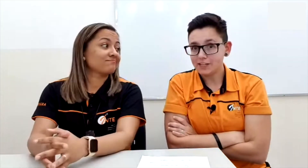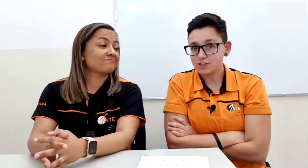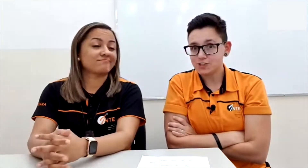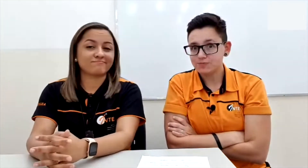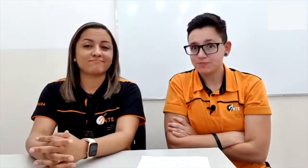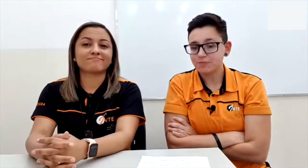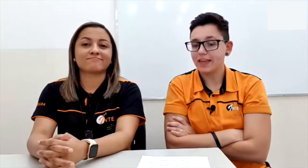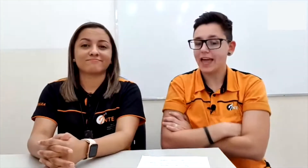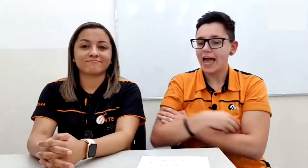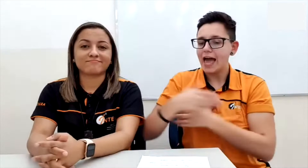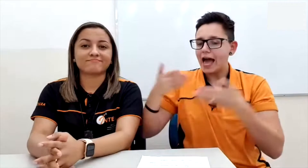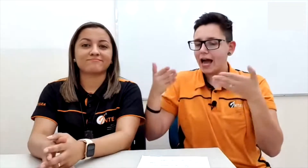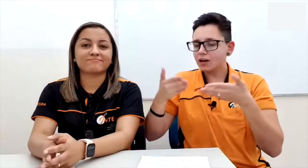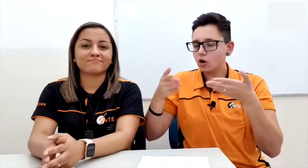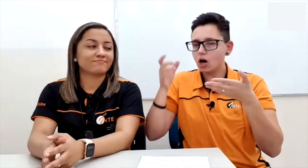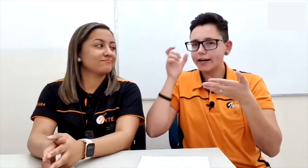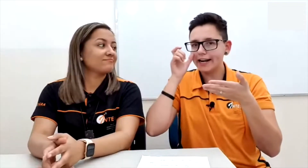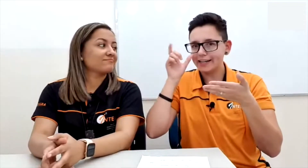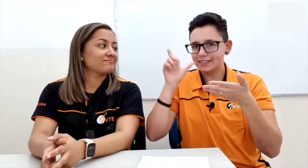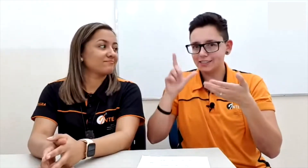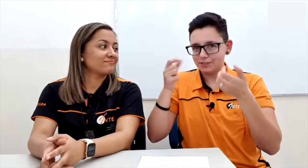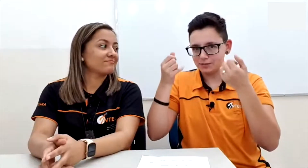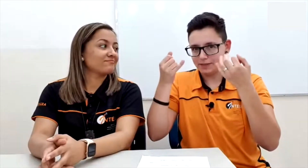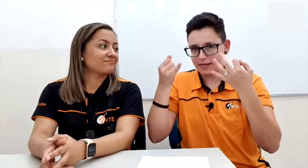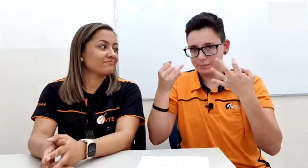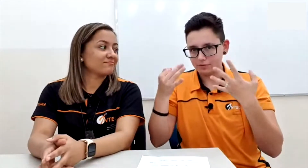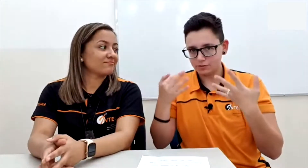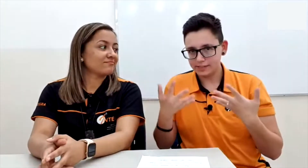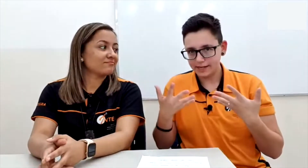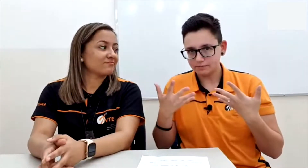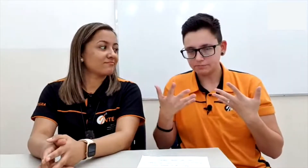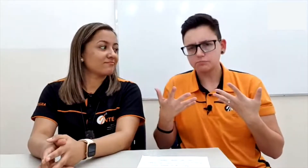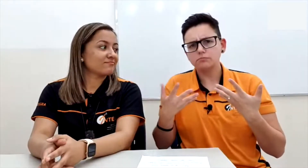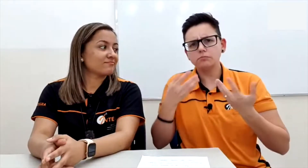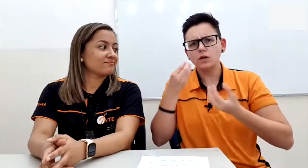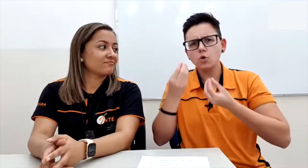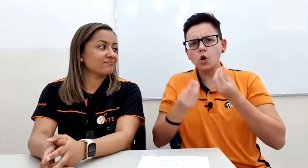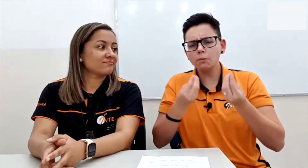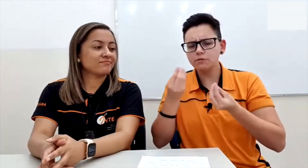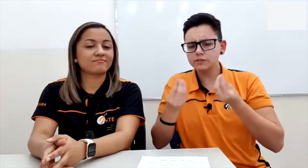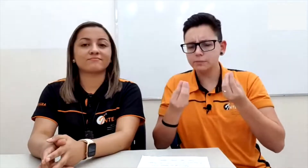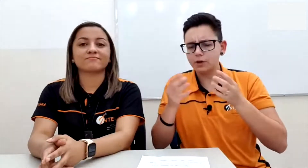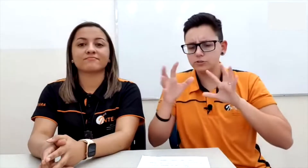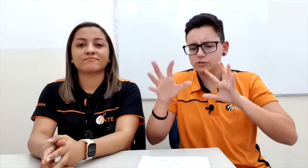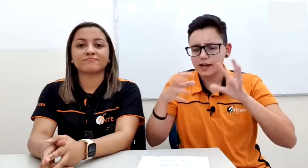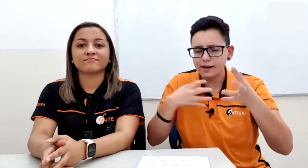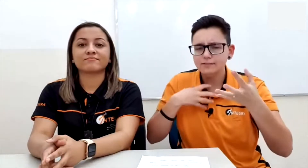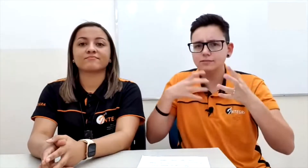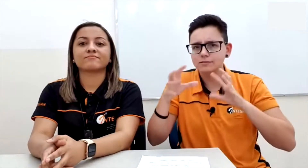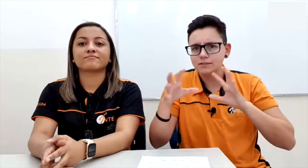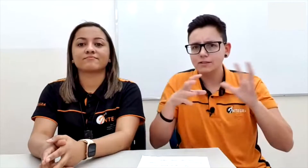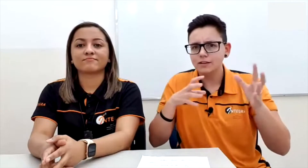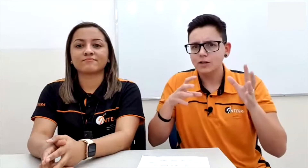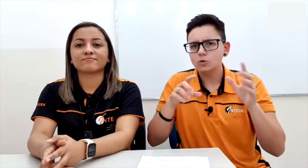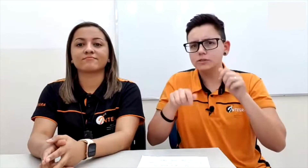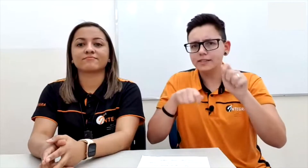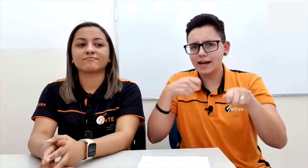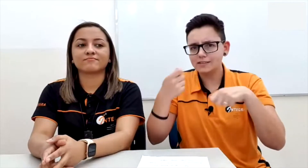Exatamente. Agora, a Larissa vai explicar para você como você pode usar os sinais dentro